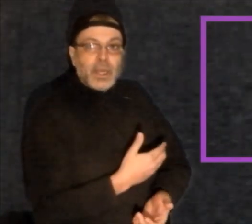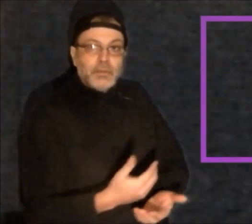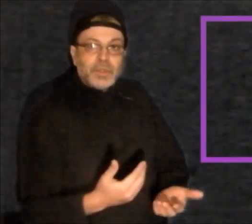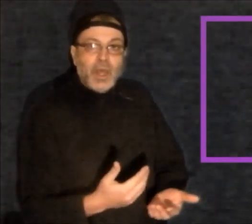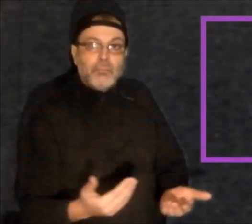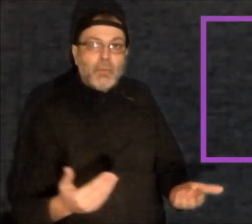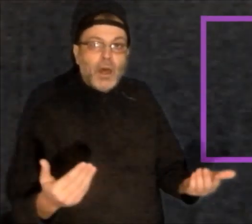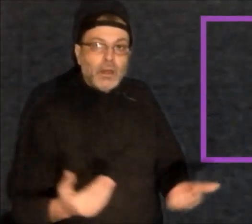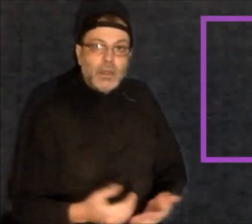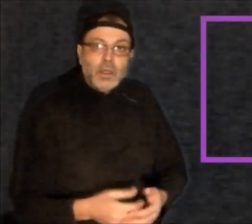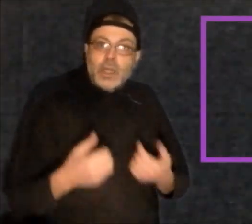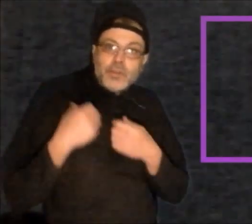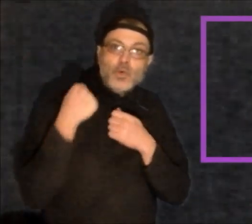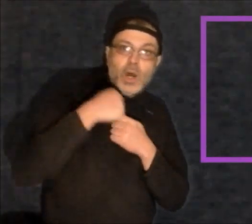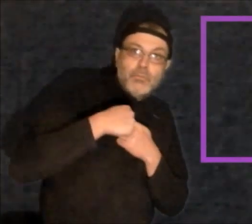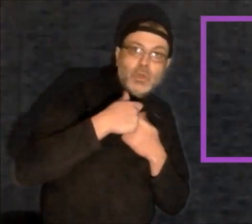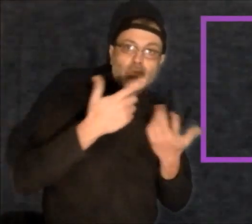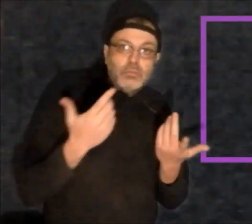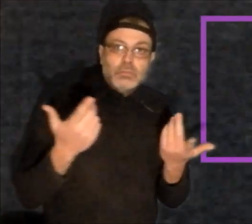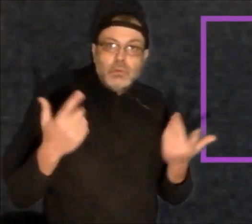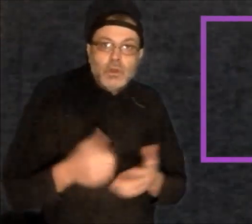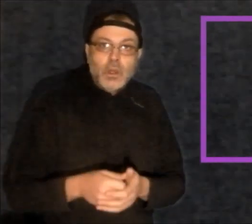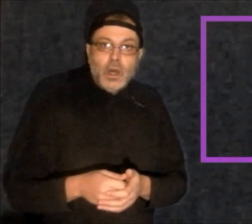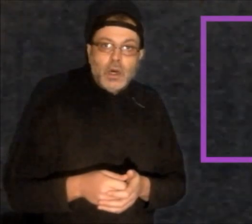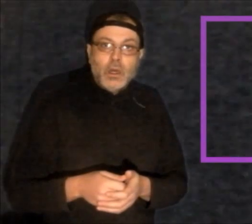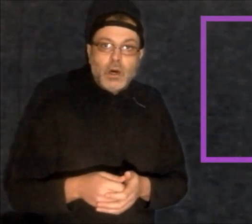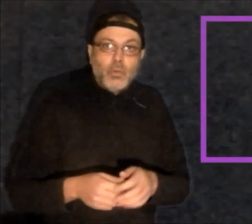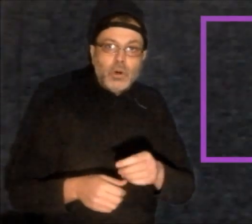هذه كلمة حمال الذي يحمل، أو